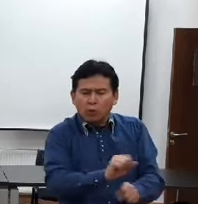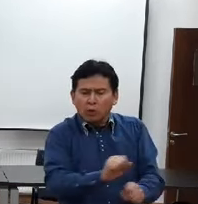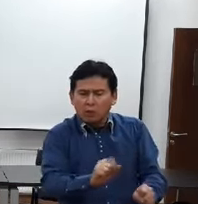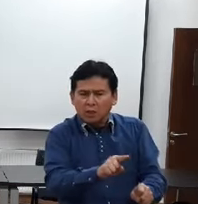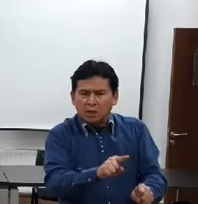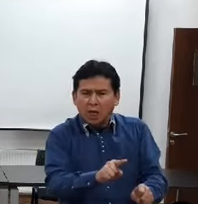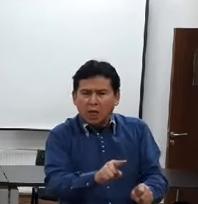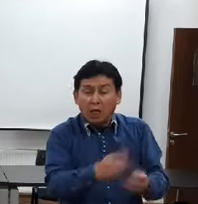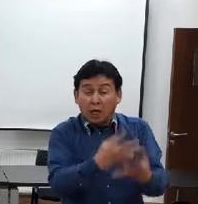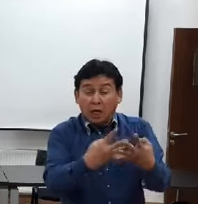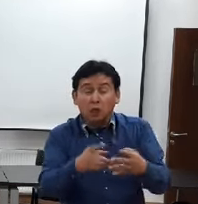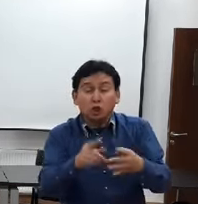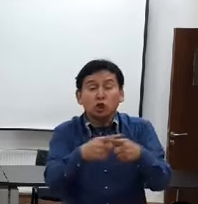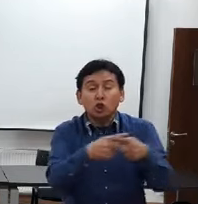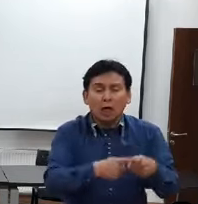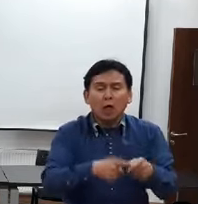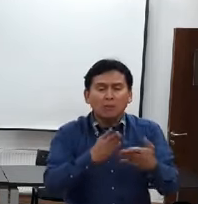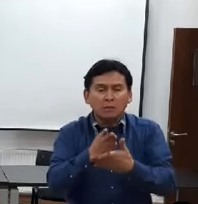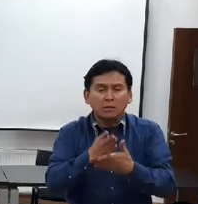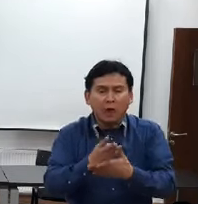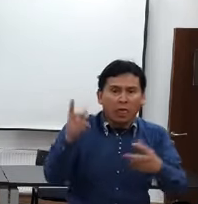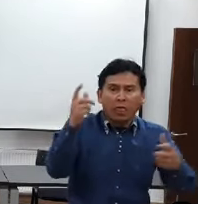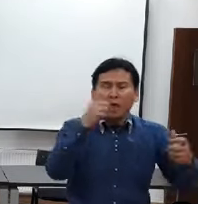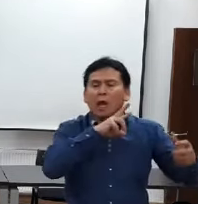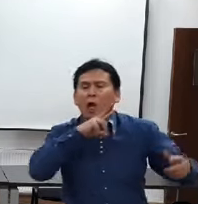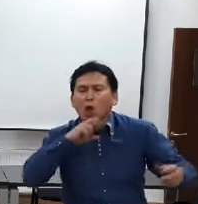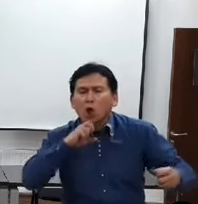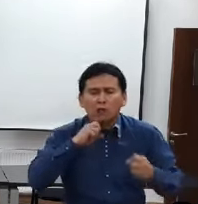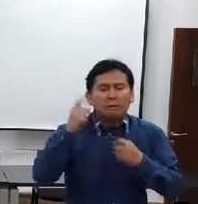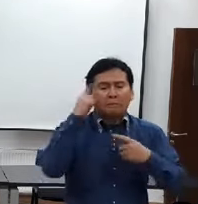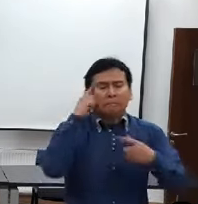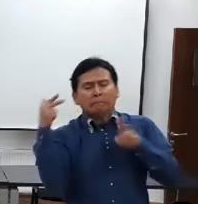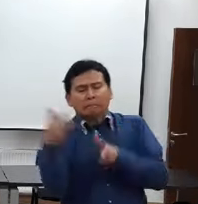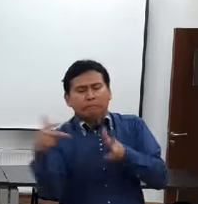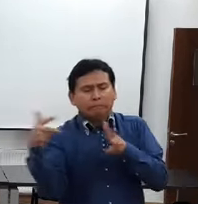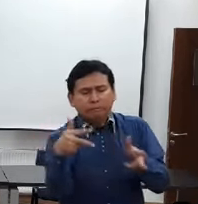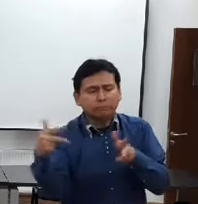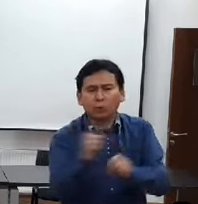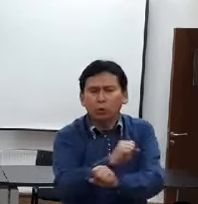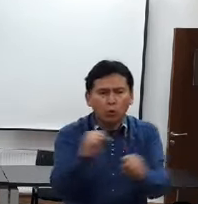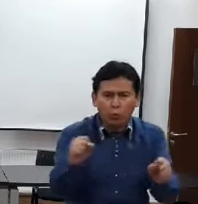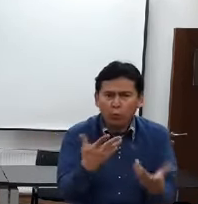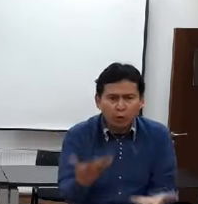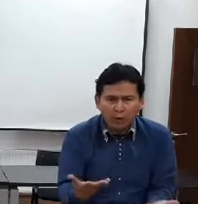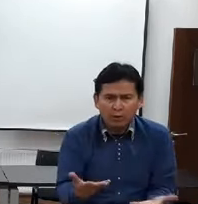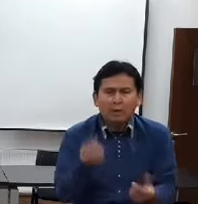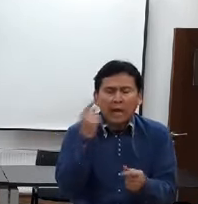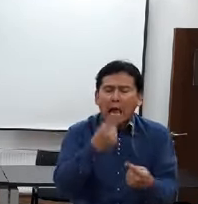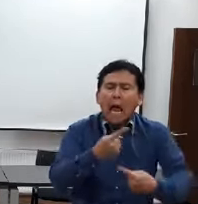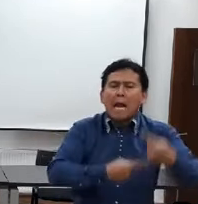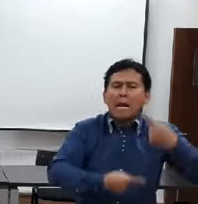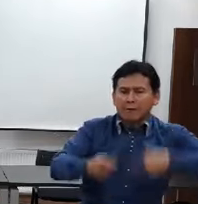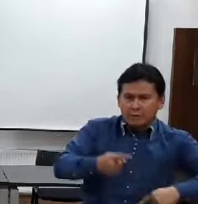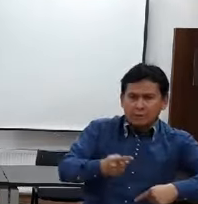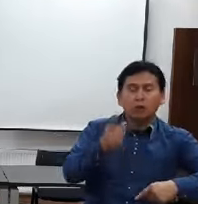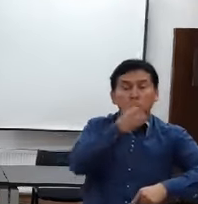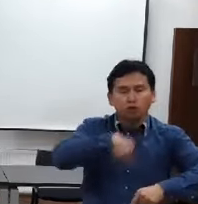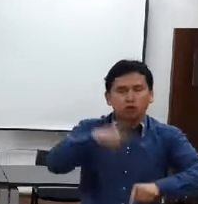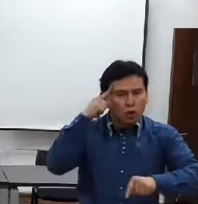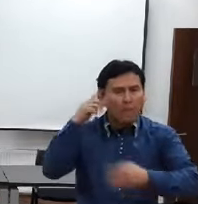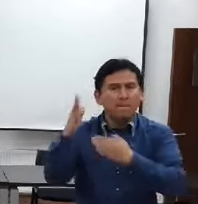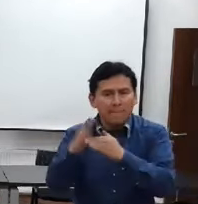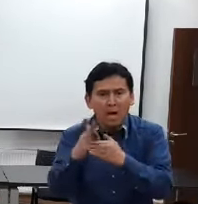redes sociales su familia comience a ver el egoísmo y la inseguridad de cada uno de nosotros. Al revés, esperamos que las